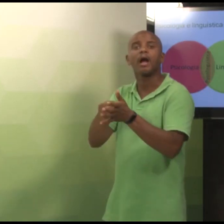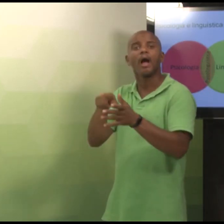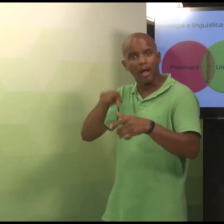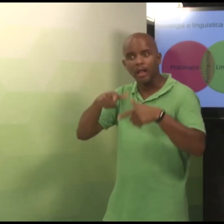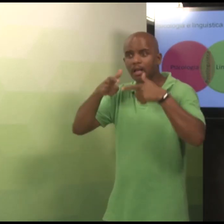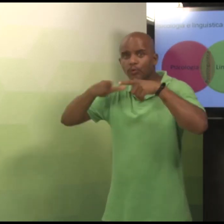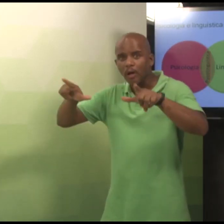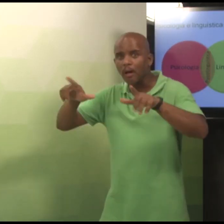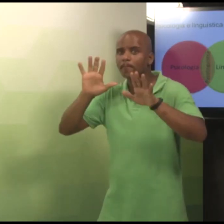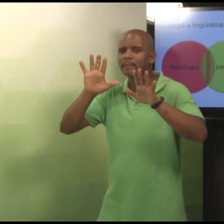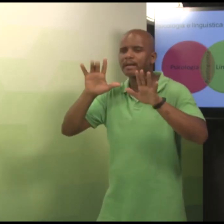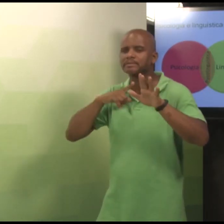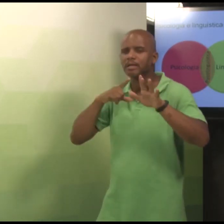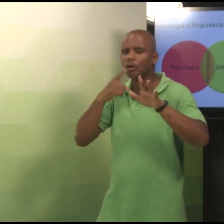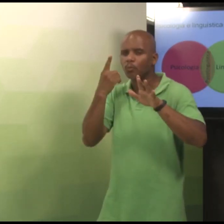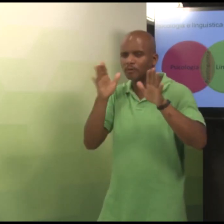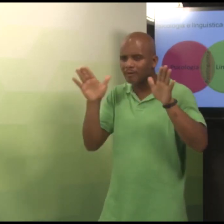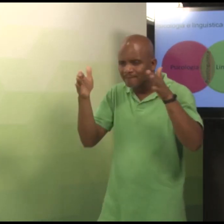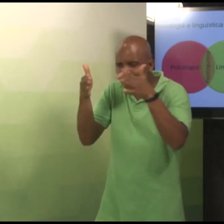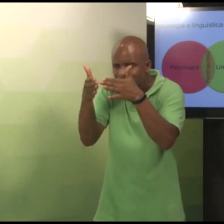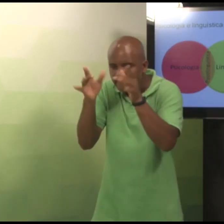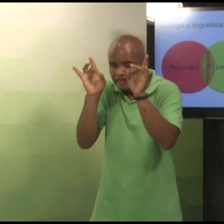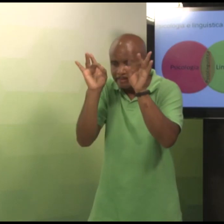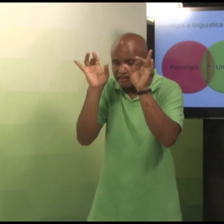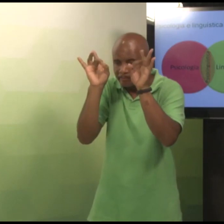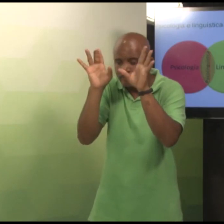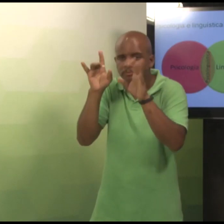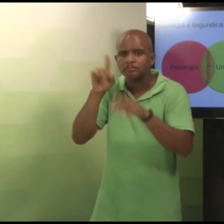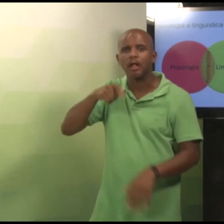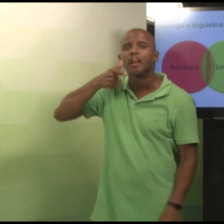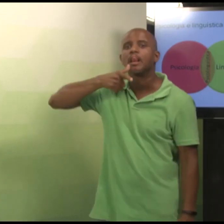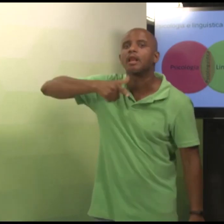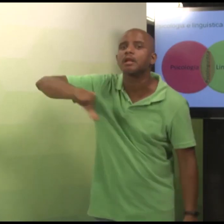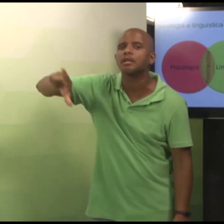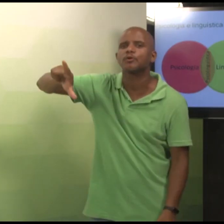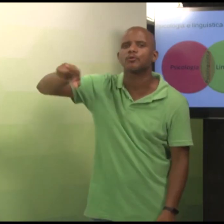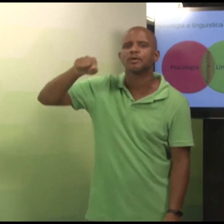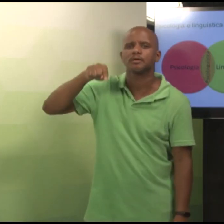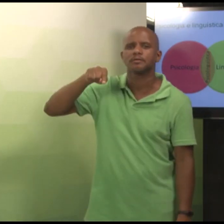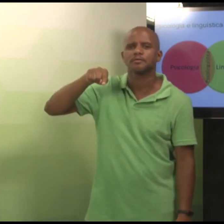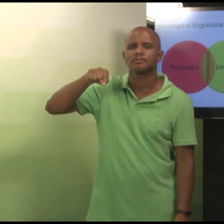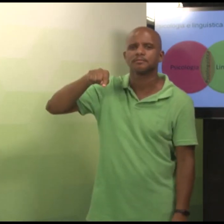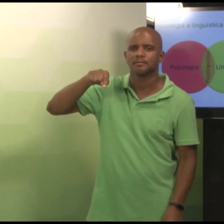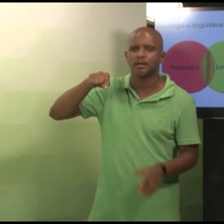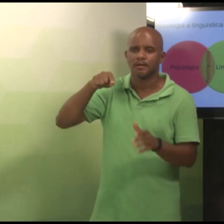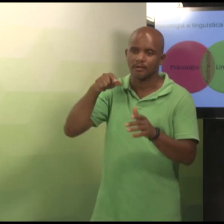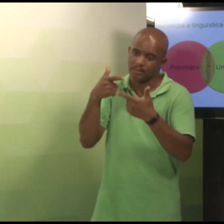Nesse sentido, essas áreas começaram a pesquisar, tendo um foco, a língua,